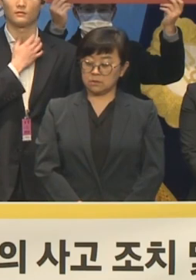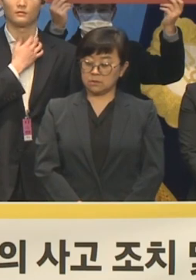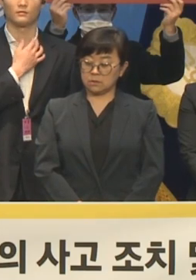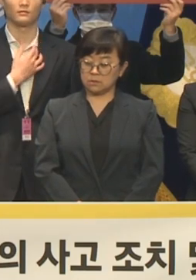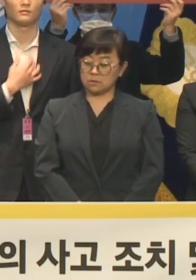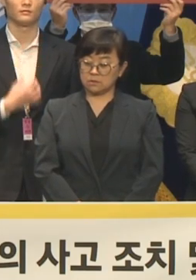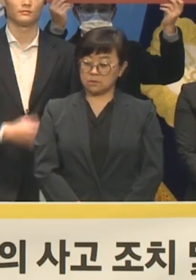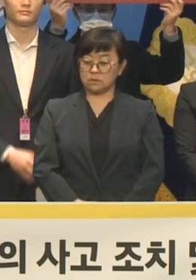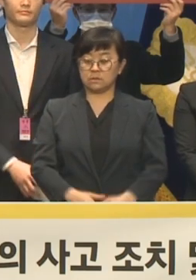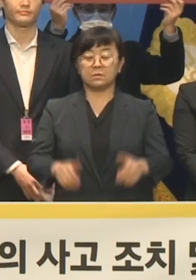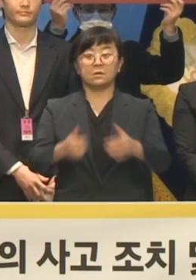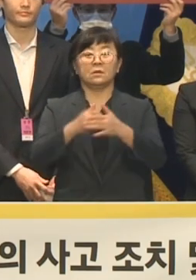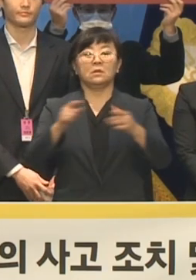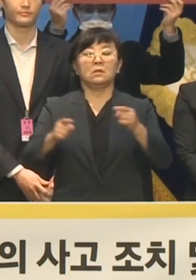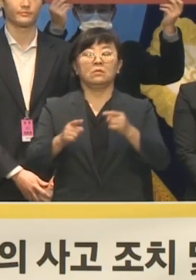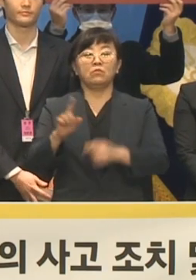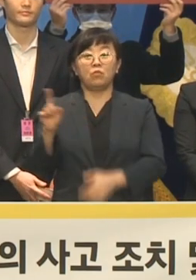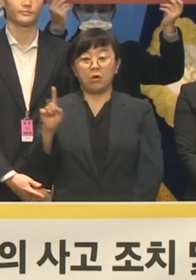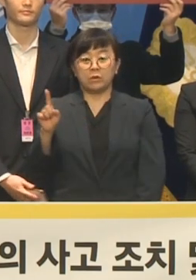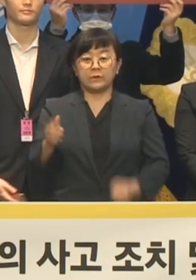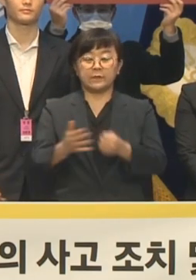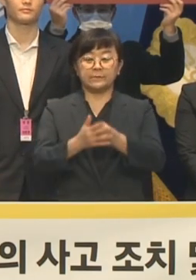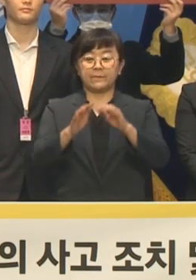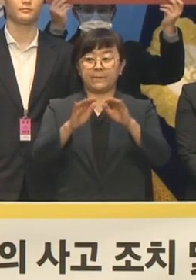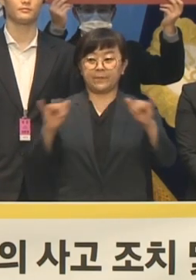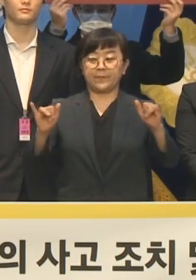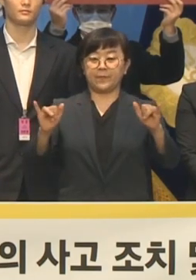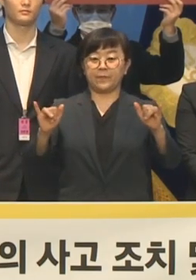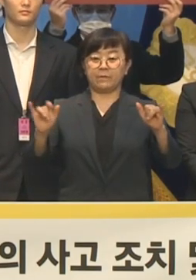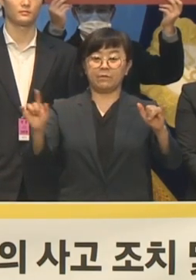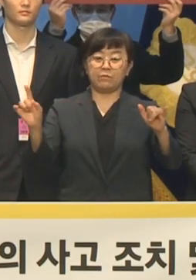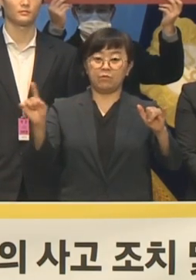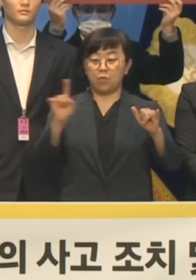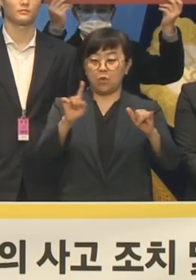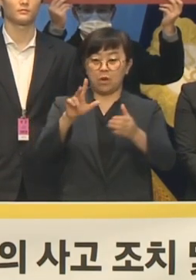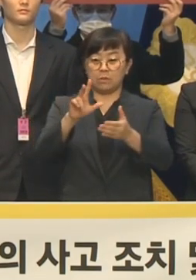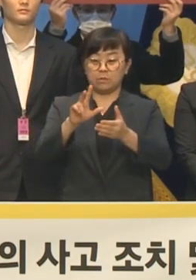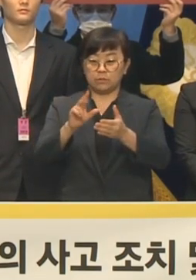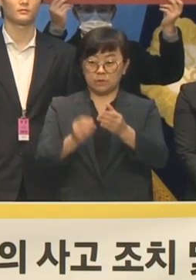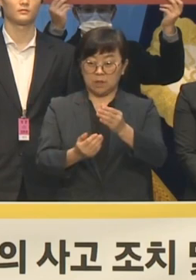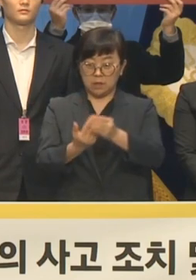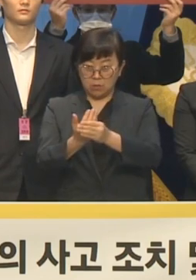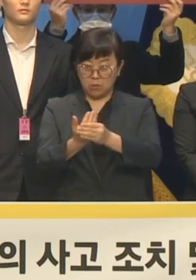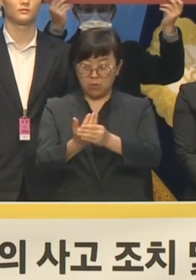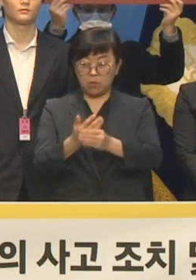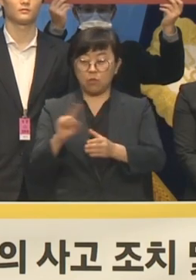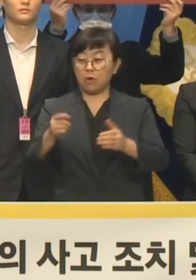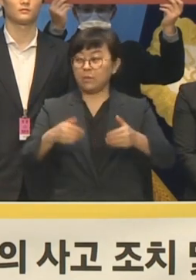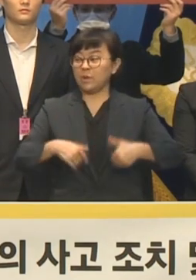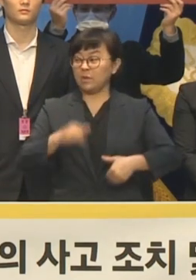도대체 어떻게 된 일이고 이분들에게 어떤 것들이 필요한지